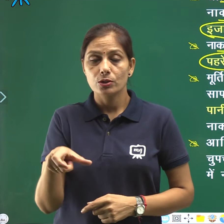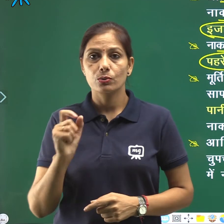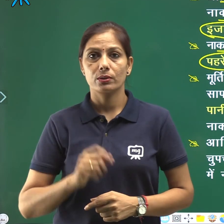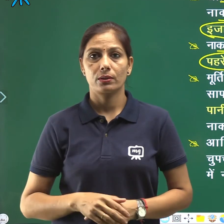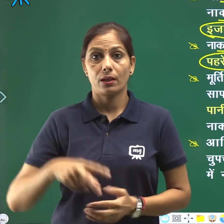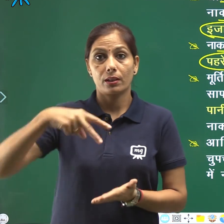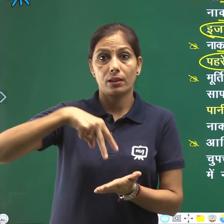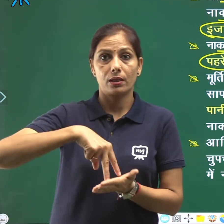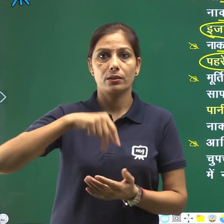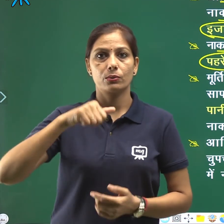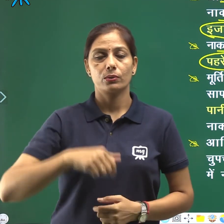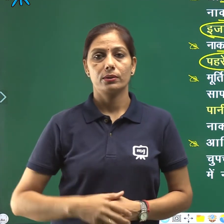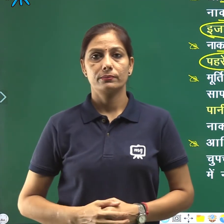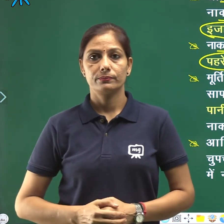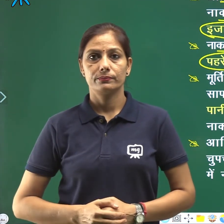तैनाती हुई,